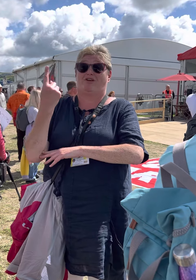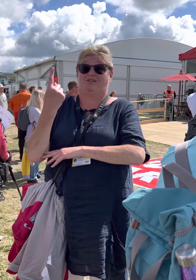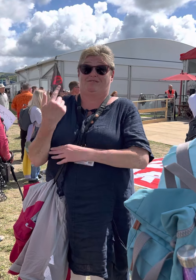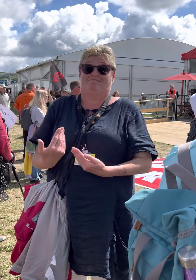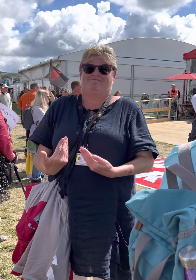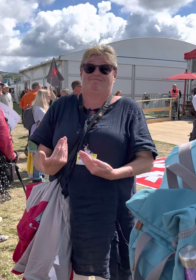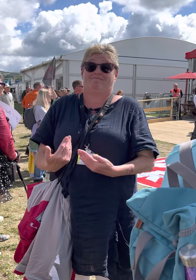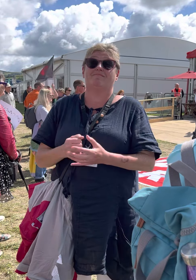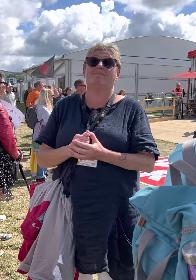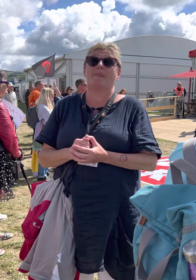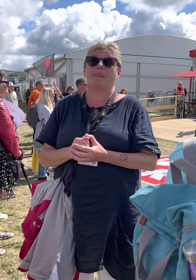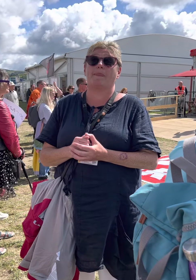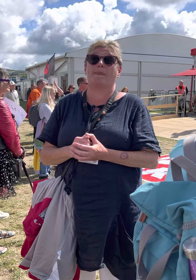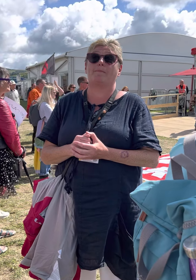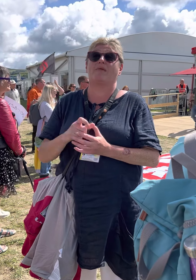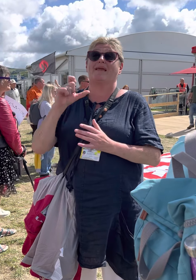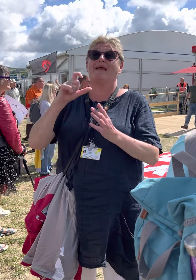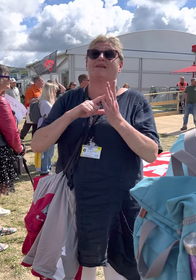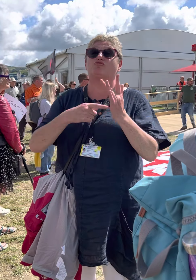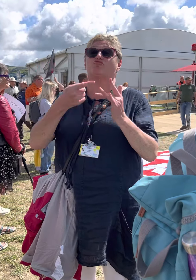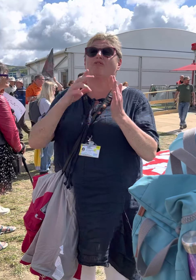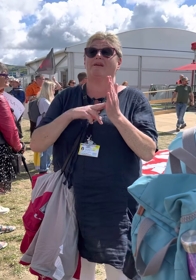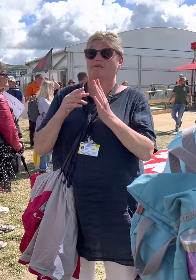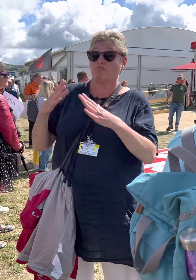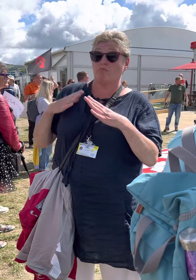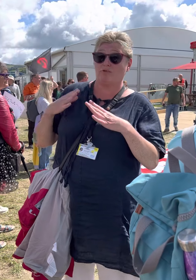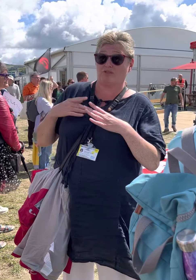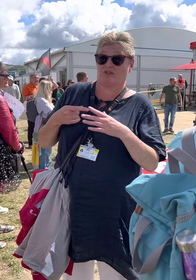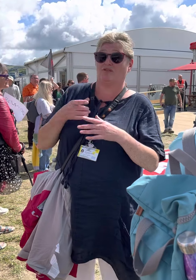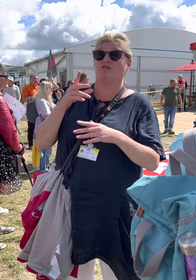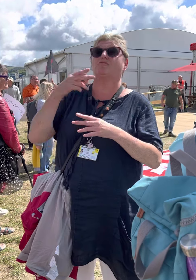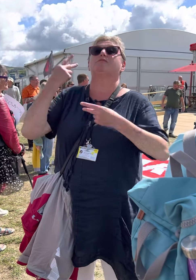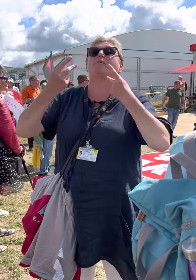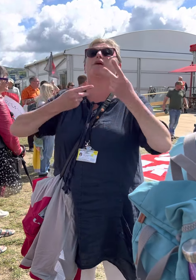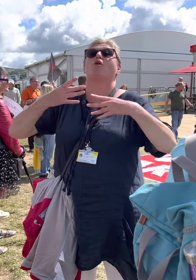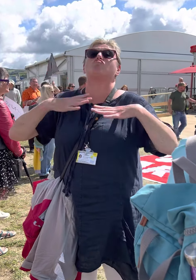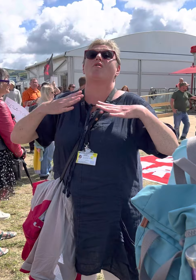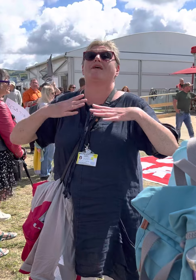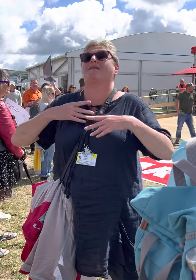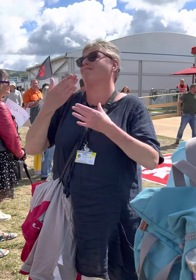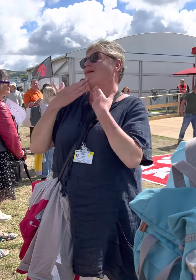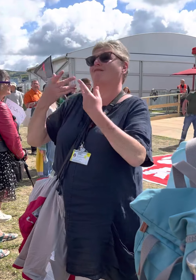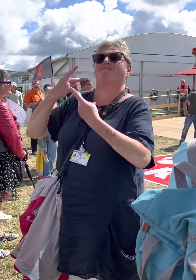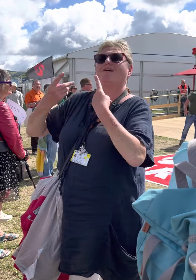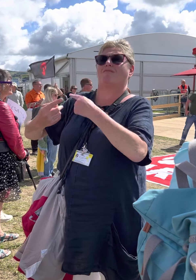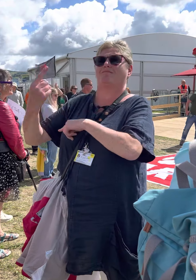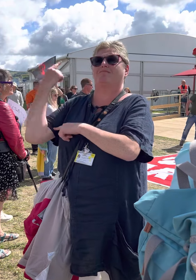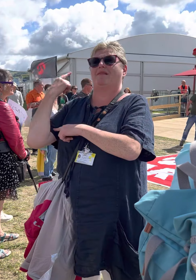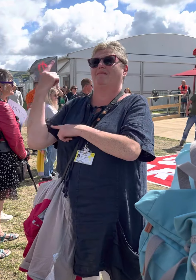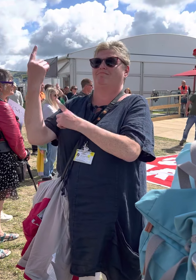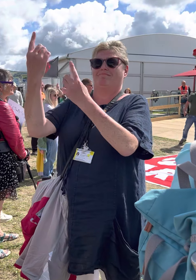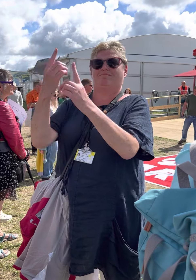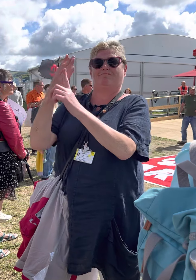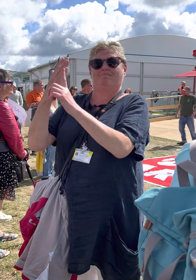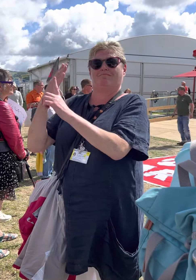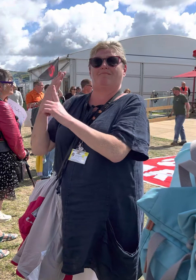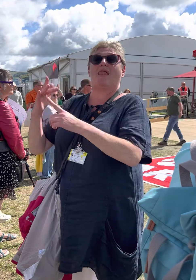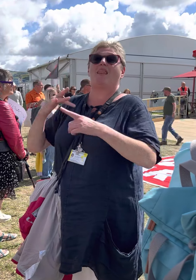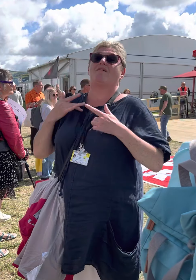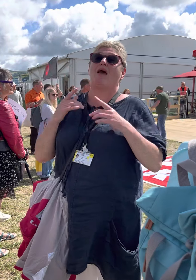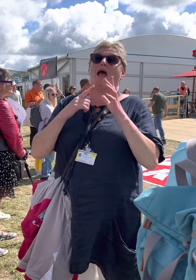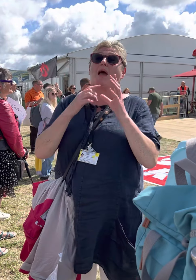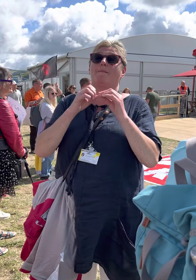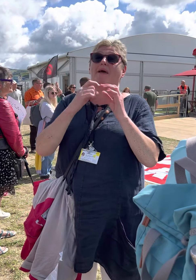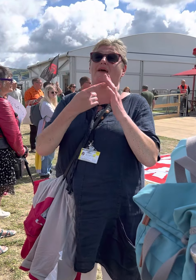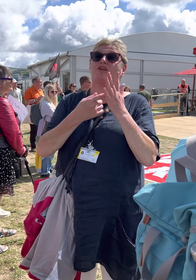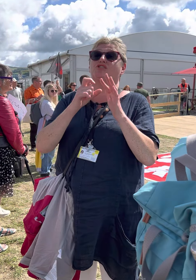nawr. Mae Catrin, chi yn barod wedi clywed i canu, a diolch iddi am ganu ar draw at y stondin. Mae hi'n byw yn Aberdyfi,